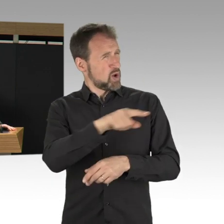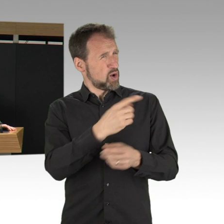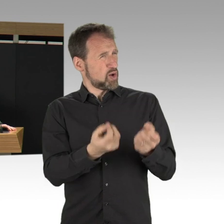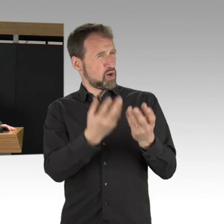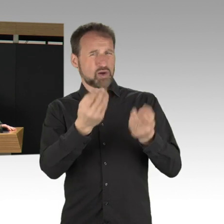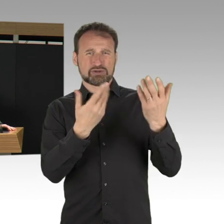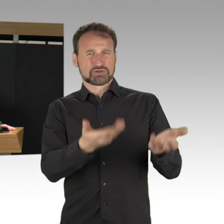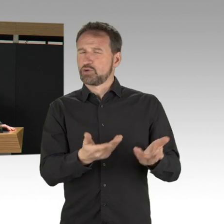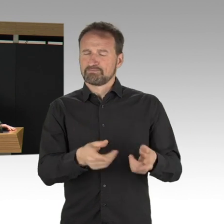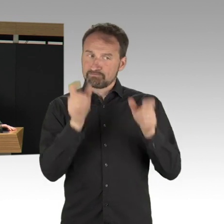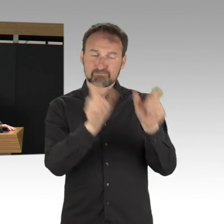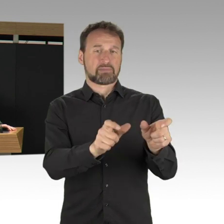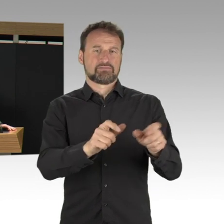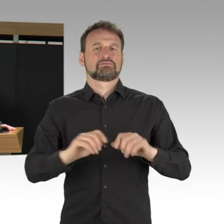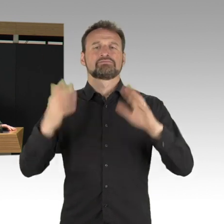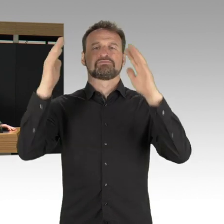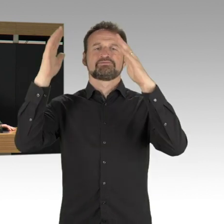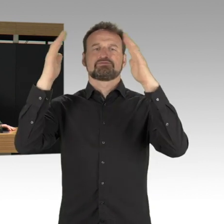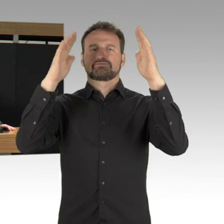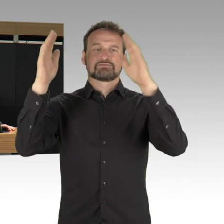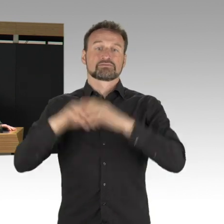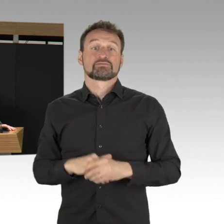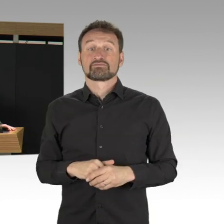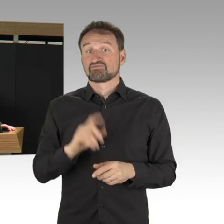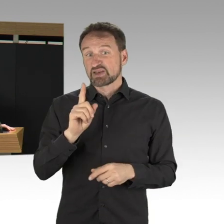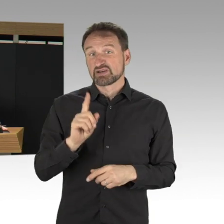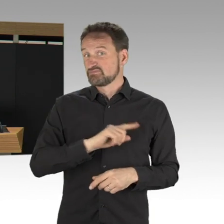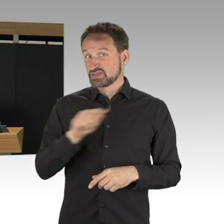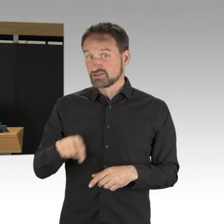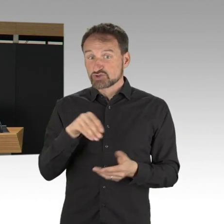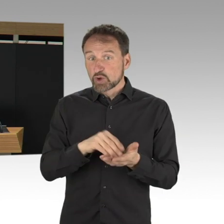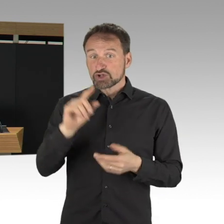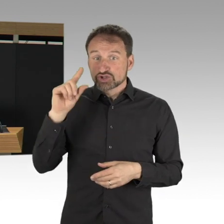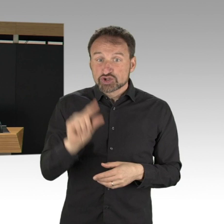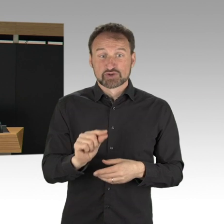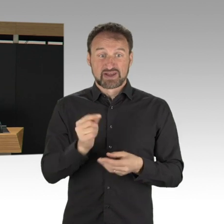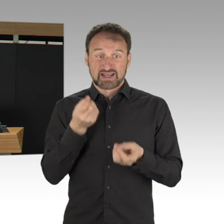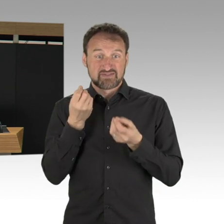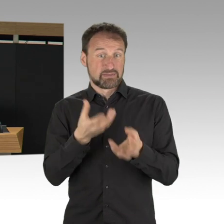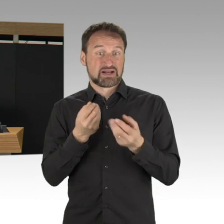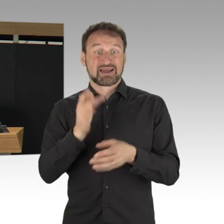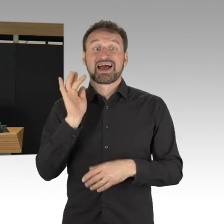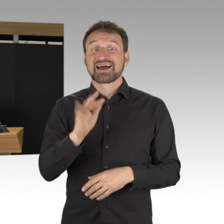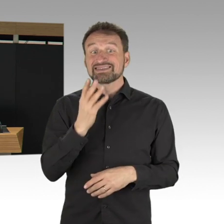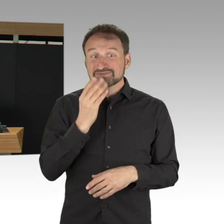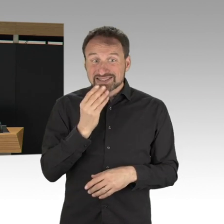Gemeinde. Und glücklicherweise wächst diese inzwischen wieder. Berlin ist auch schon immer jüdisch